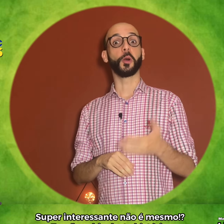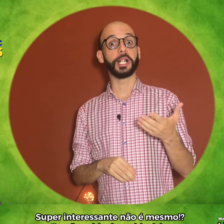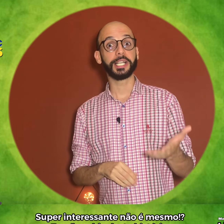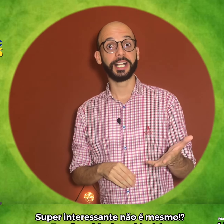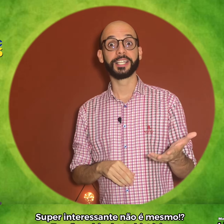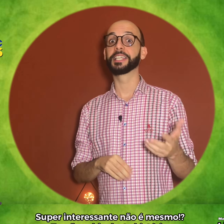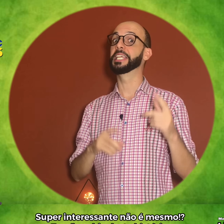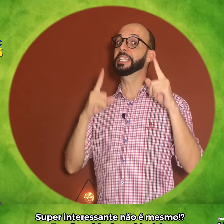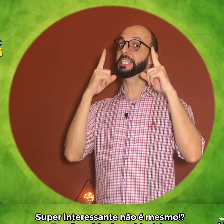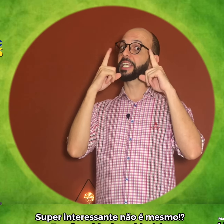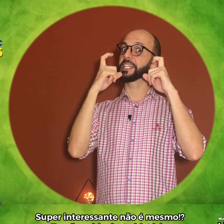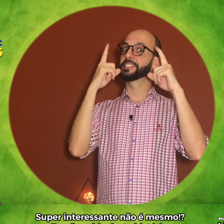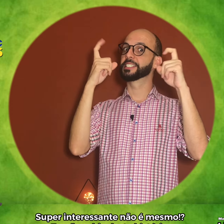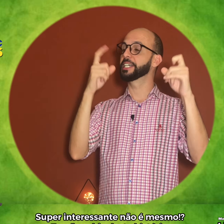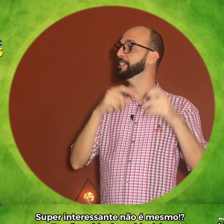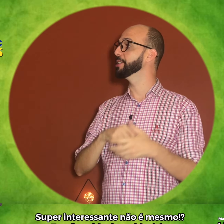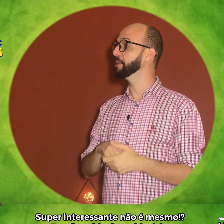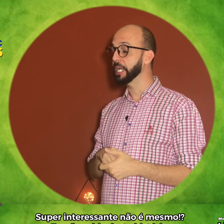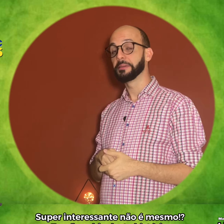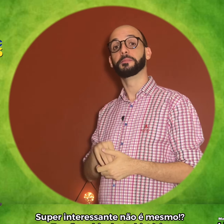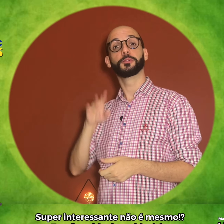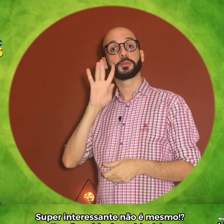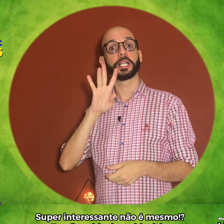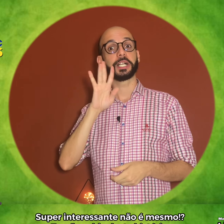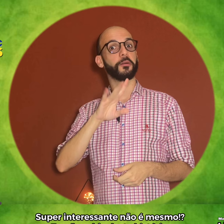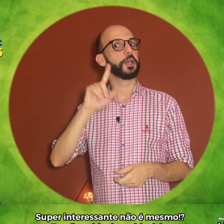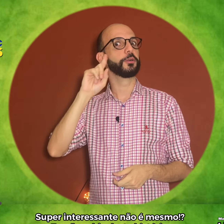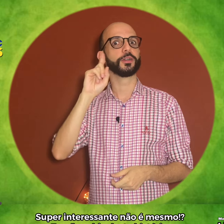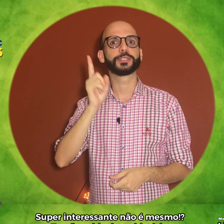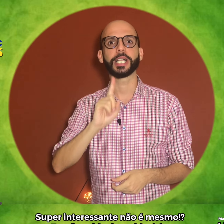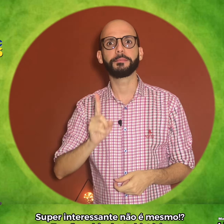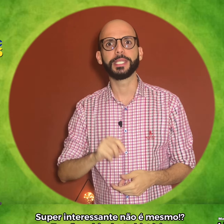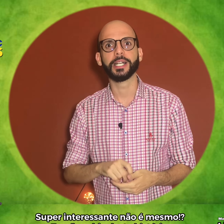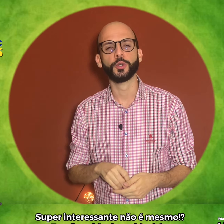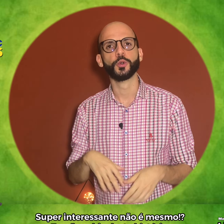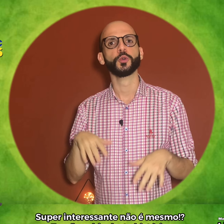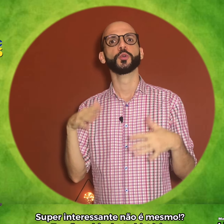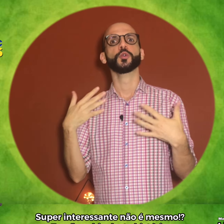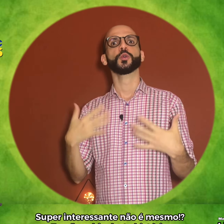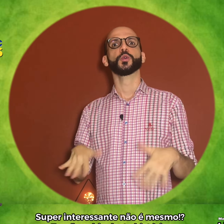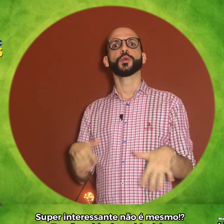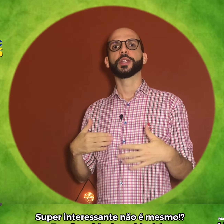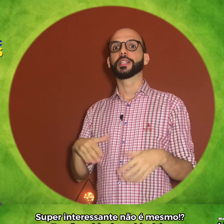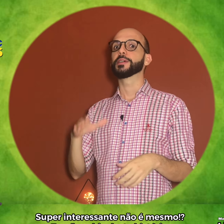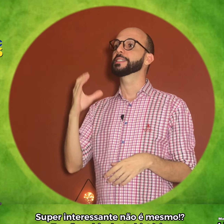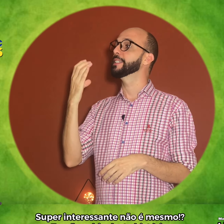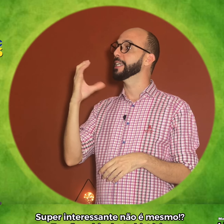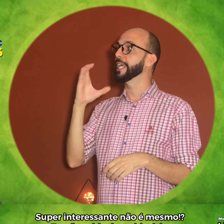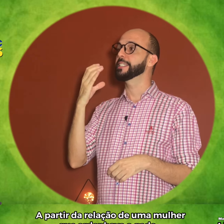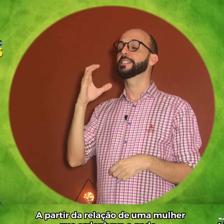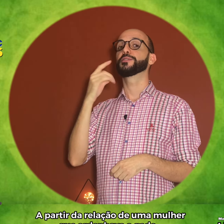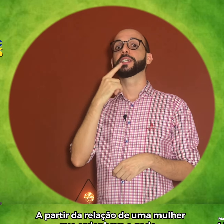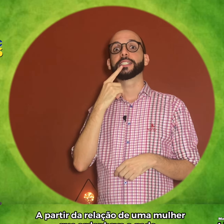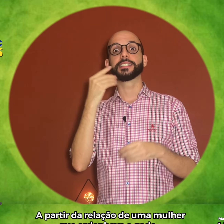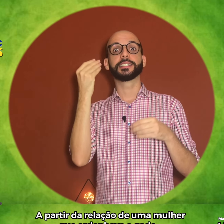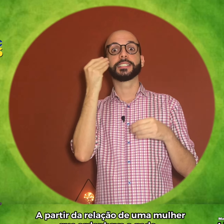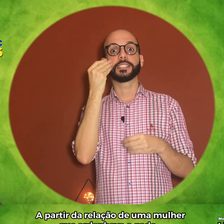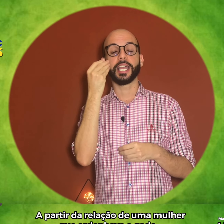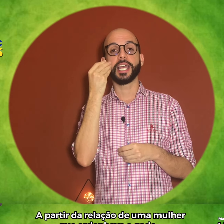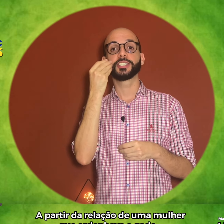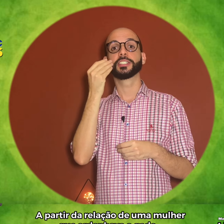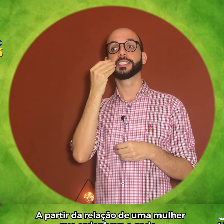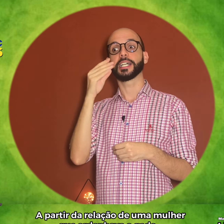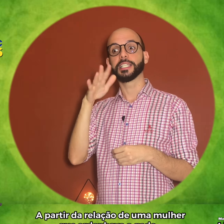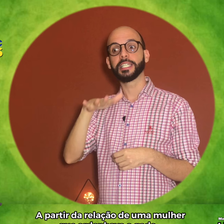Olha que interessante, não é? Muito legal. Eu não sabia. Então, a ciência fez esses